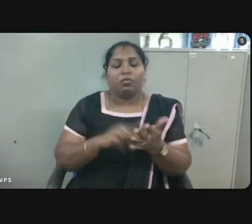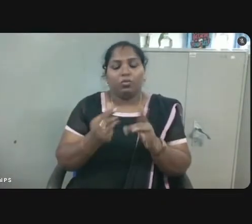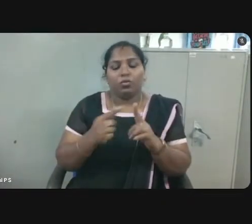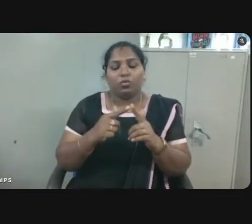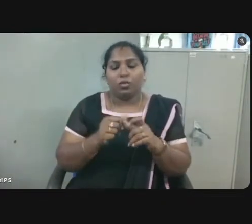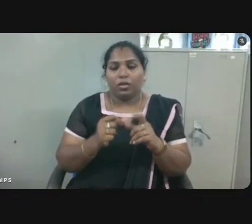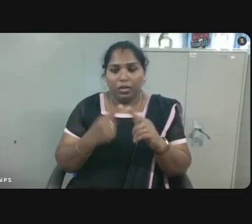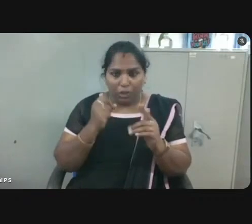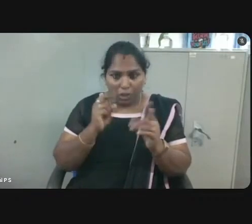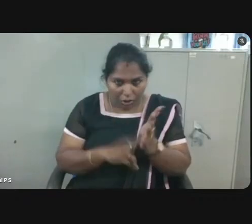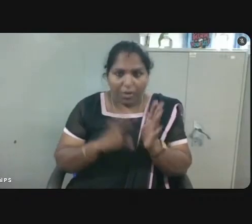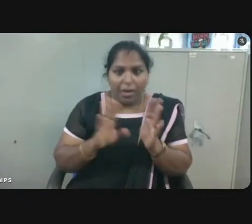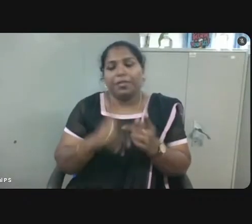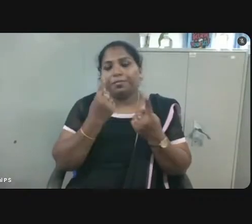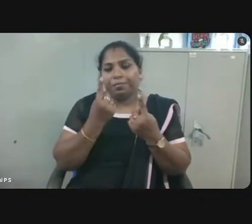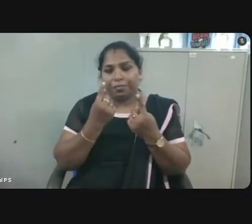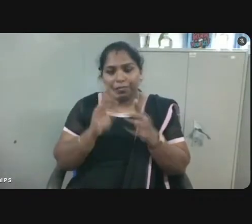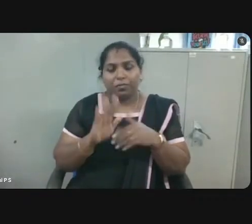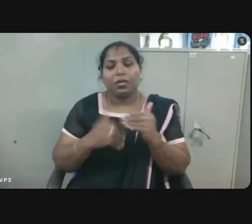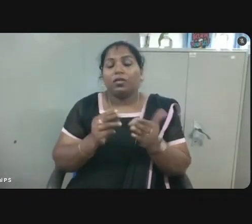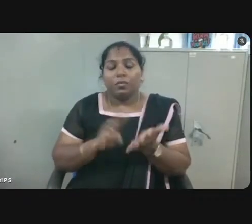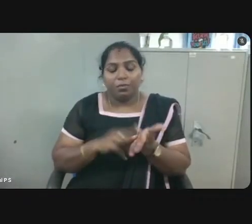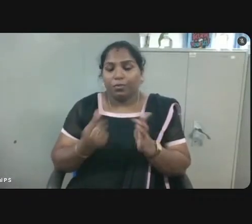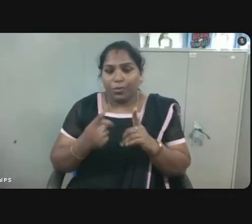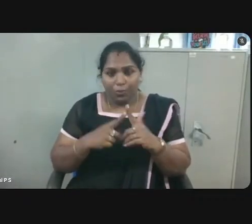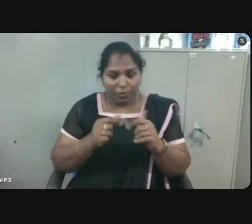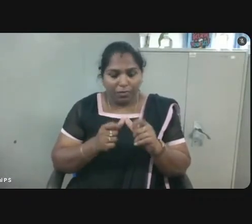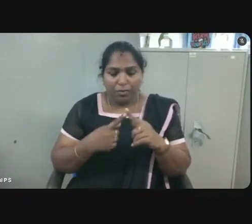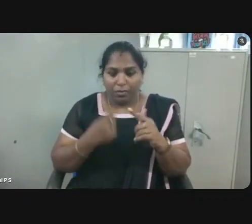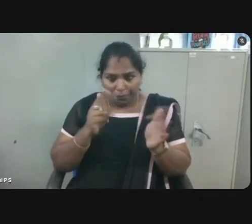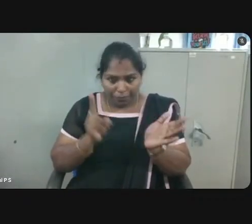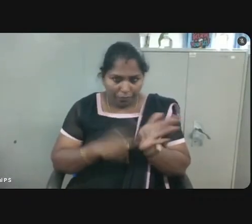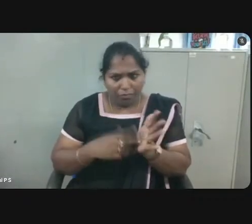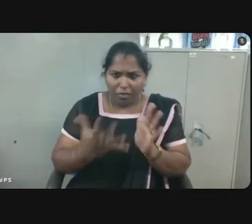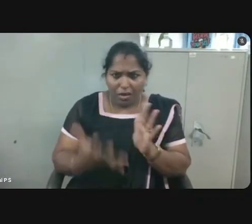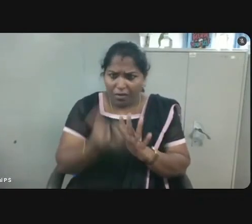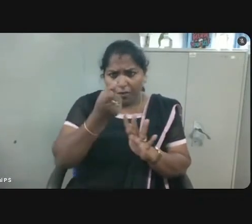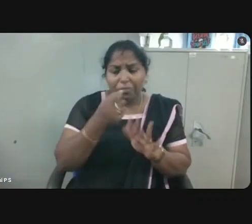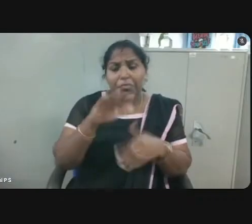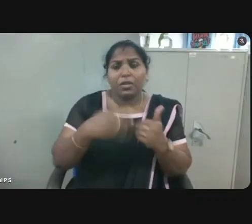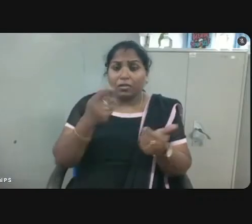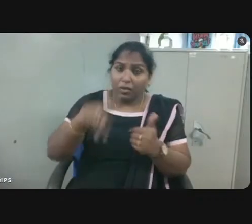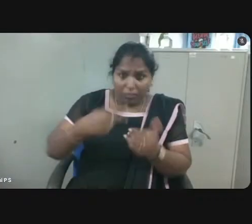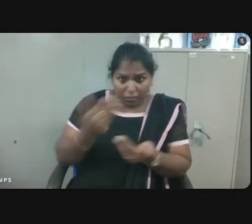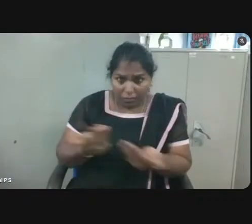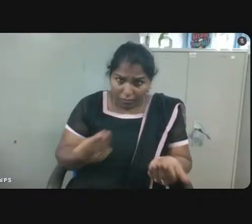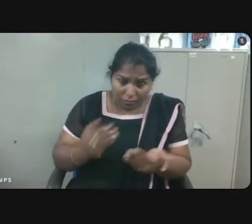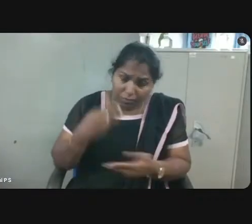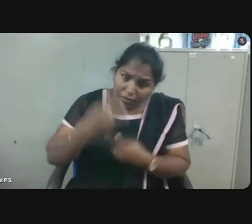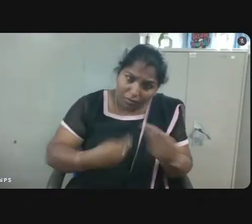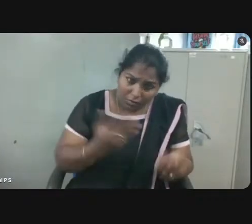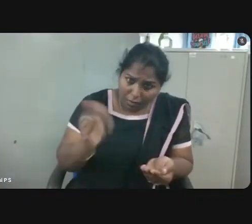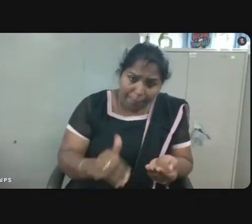പരിശോധന. ഇത് മാത്രമല്ല, ഇപ്പൊ നമുക്കൊരു മ്യൂട്ടേഷൻ കണ്ടാൽ ചിലപ്പോൾ അത് അടുത്ത ജനറേഷൻ വരണം നിർബന്ധമൊന്നുമില്ല. അപ്പൊ അത് നമ്മൾ